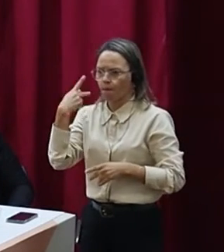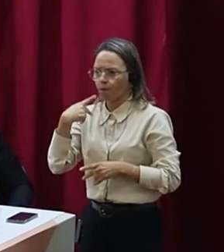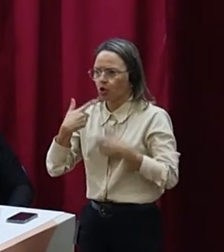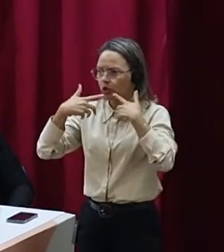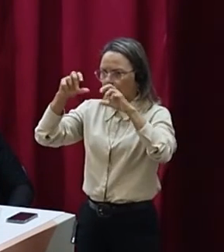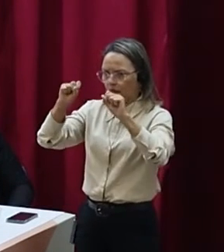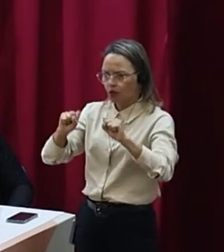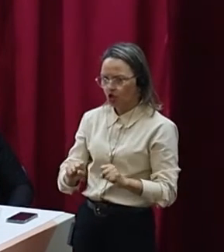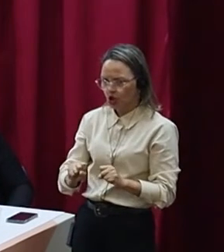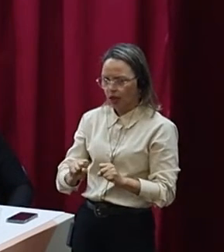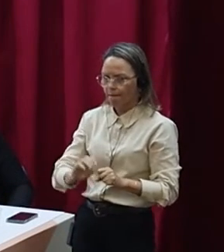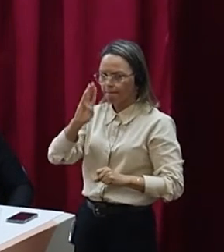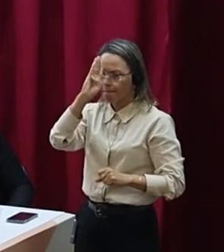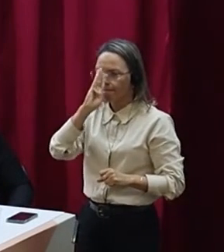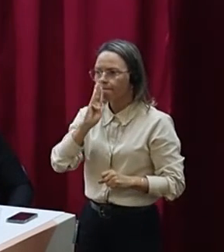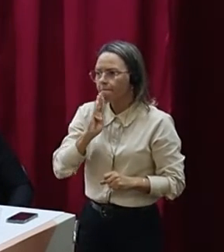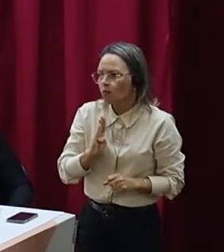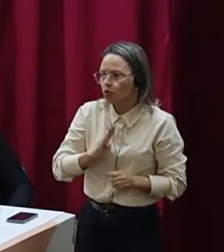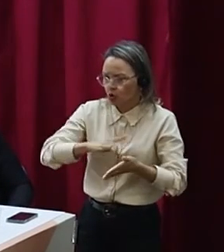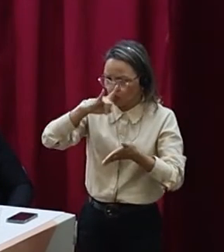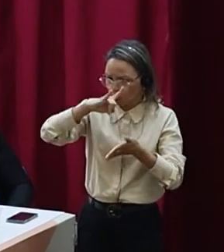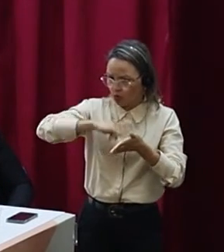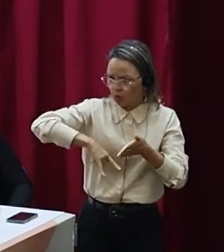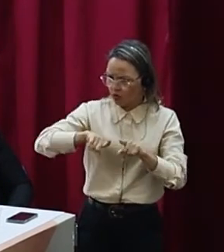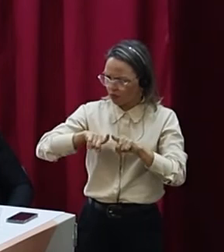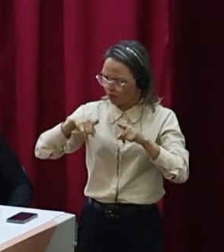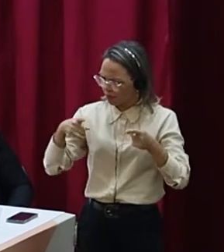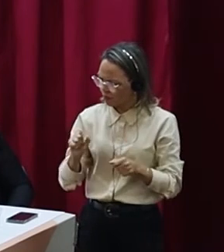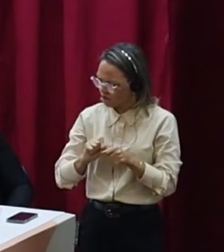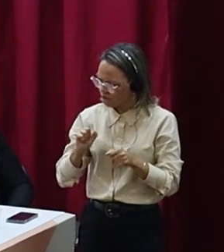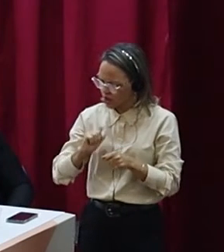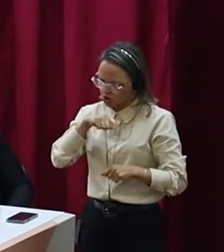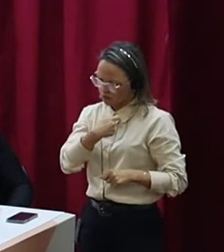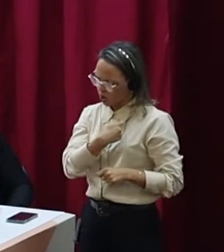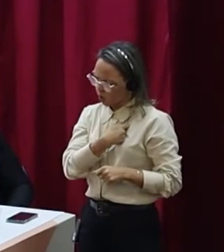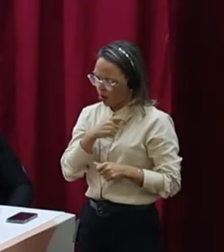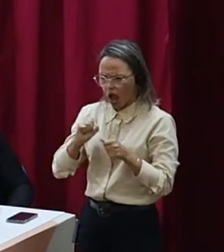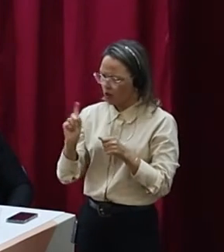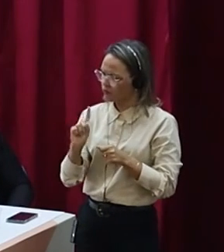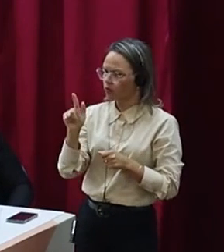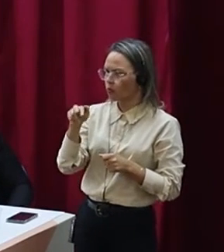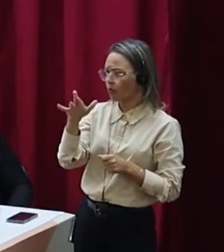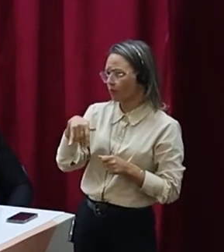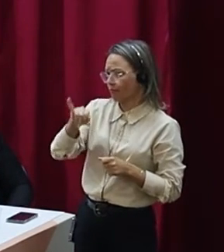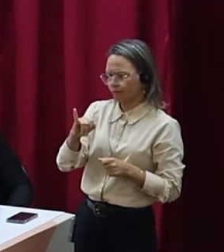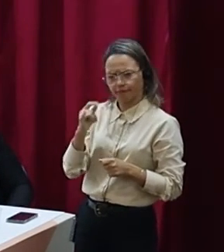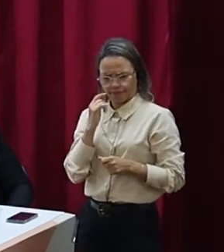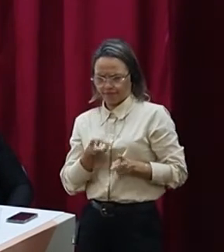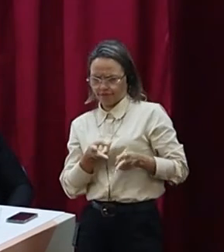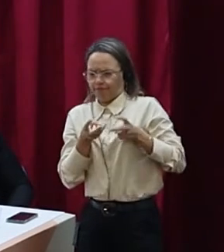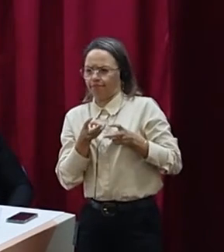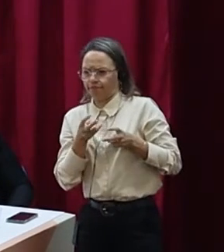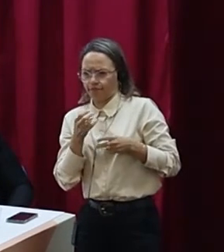publicó un documento, pero lo hizo en español, no lo hizo en guaraní, ¿no? Y eso me llamó muchísimo la atención, pero me